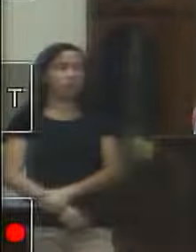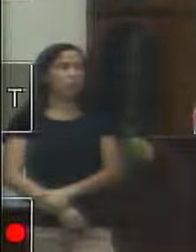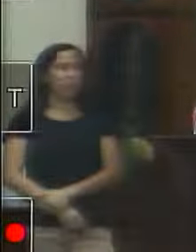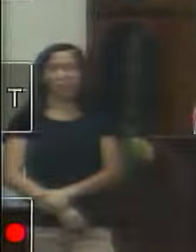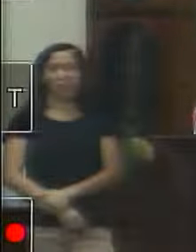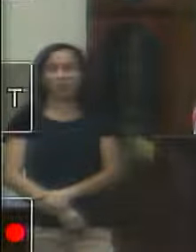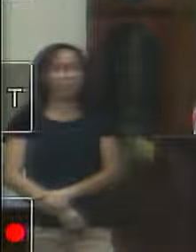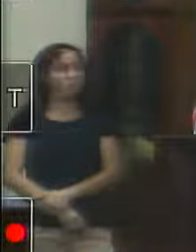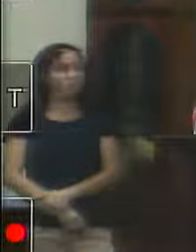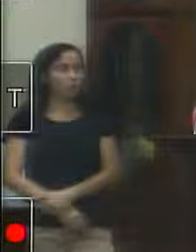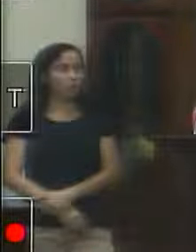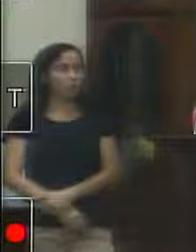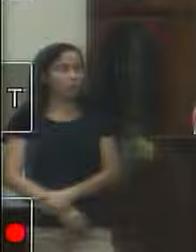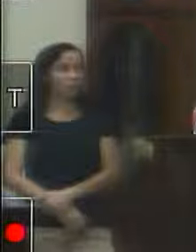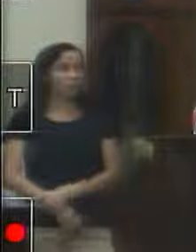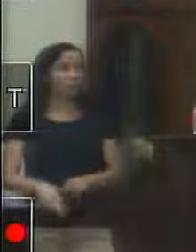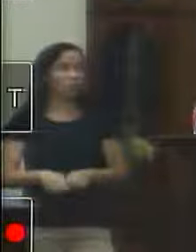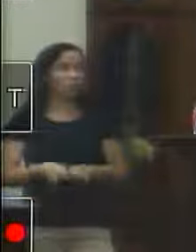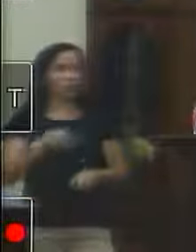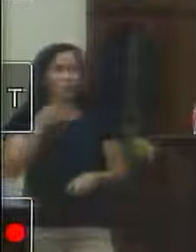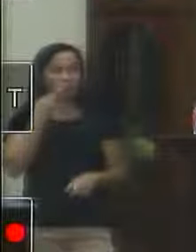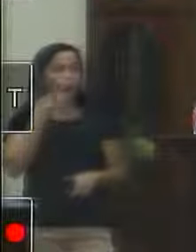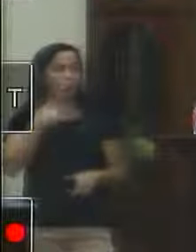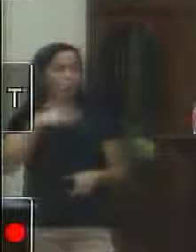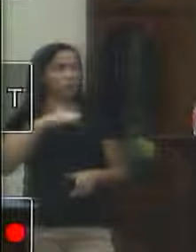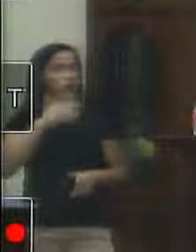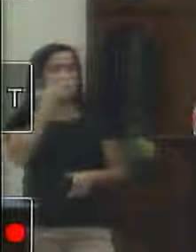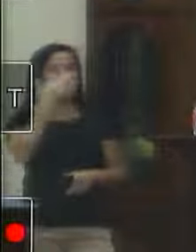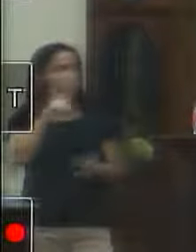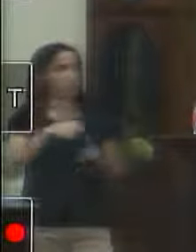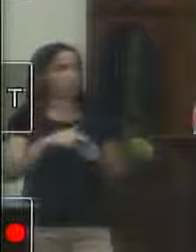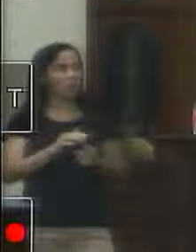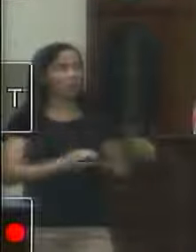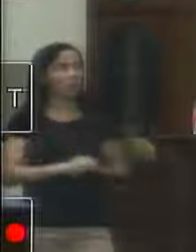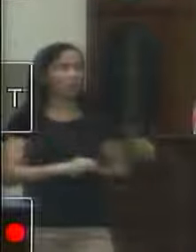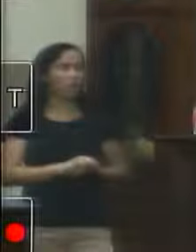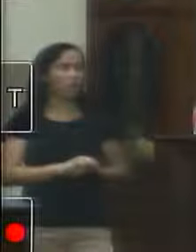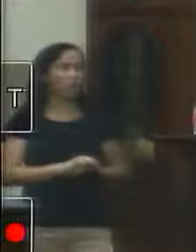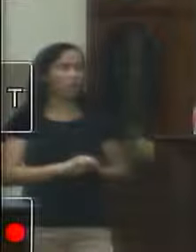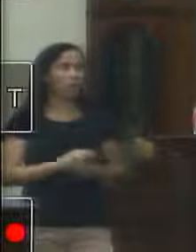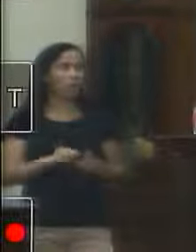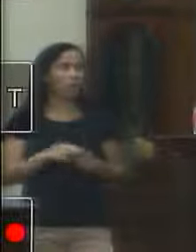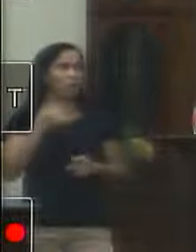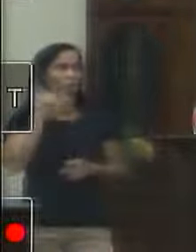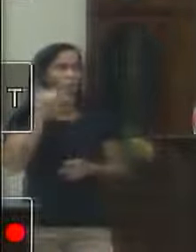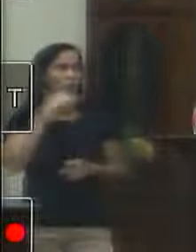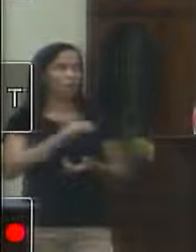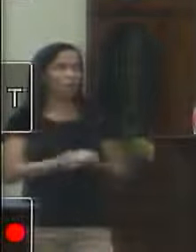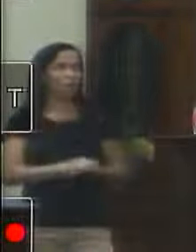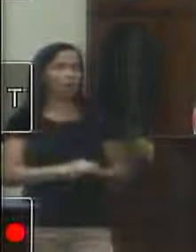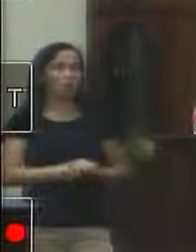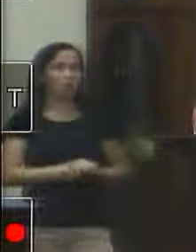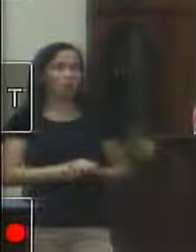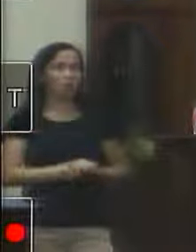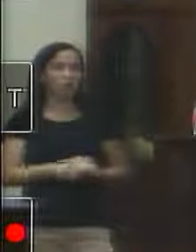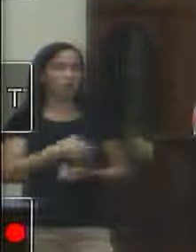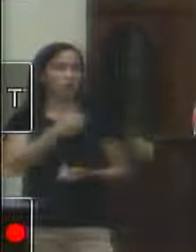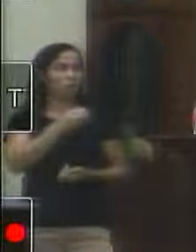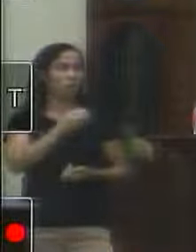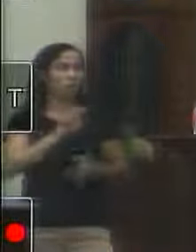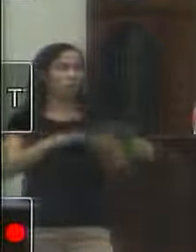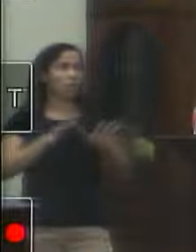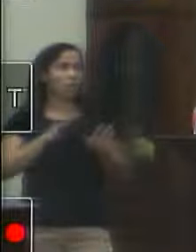Eu não gosto de carnaval, não fui a lugar nenhum no carnaval, descansei. Mas com o telefone ligado. 10